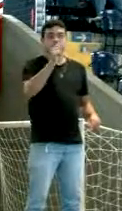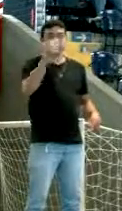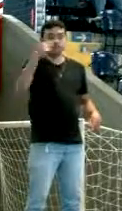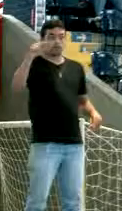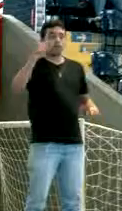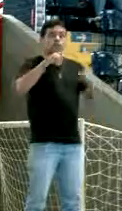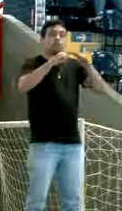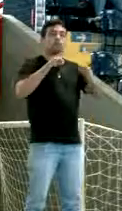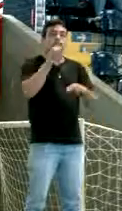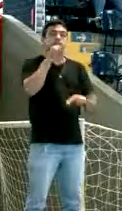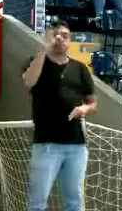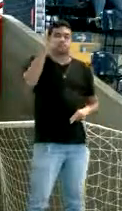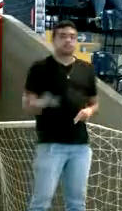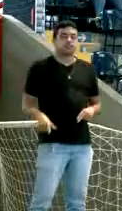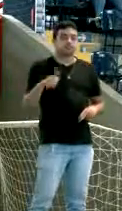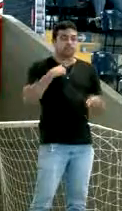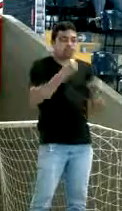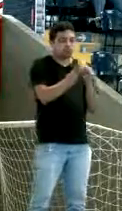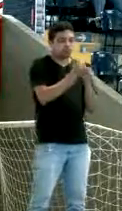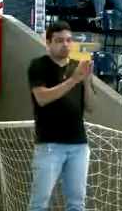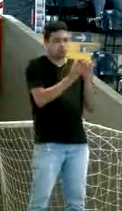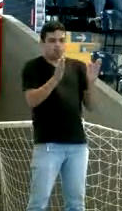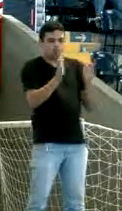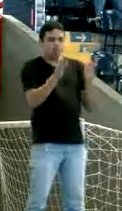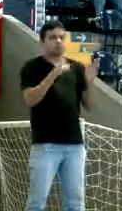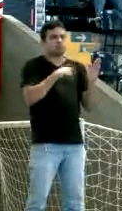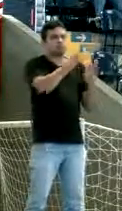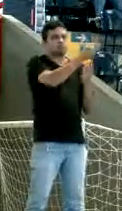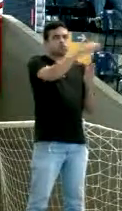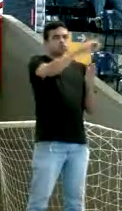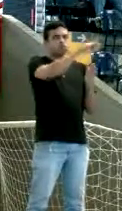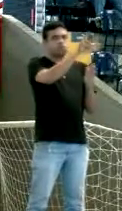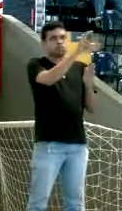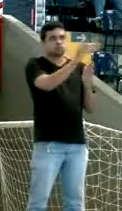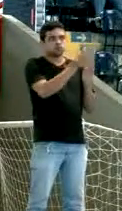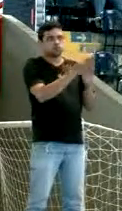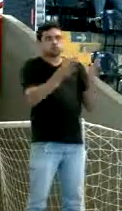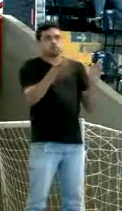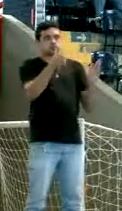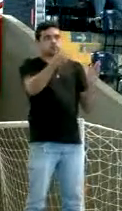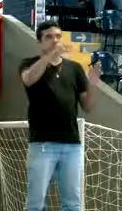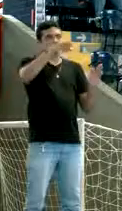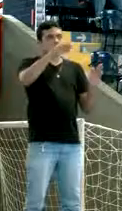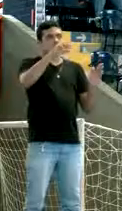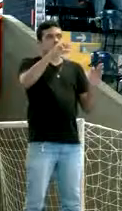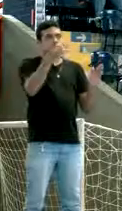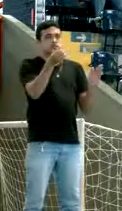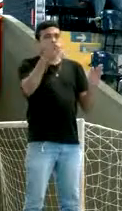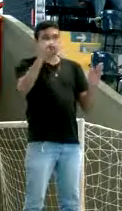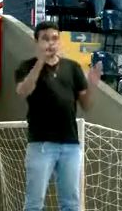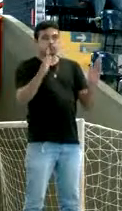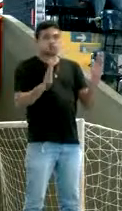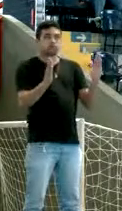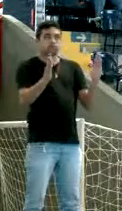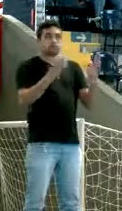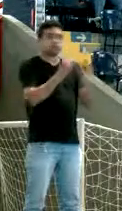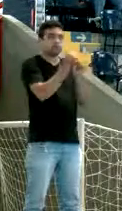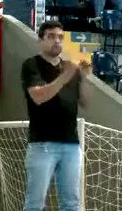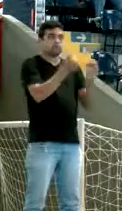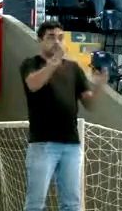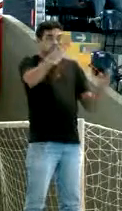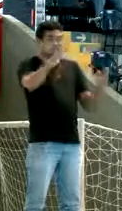não tem um período muito longo. Ela vai de mais ou menos 1950 a 1965.